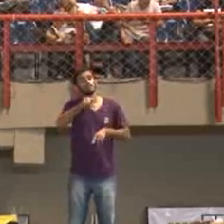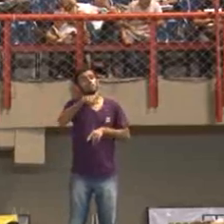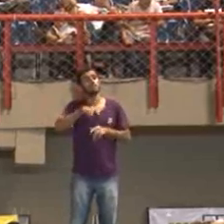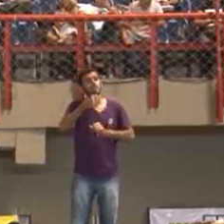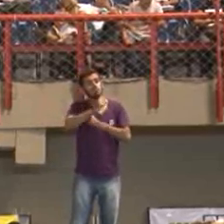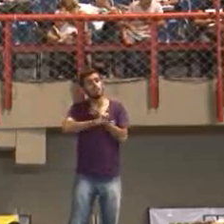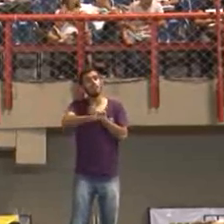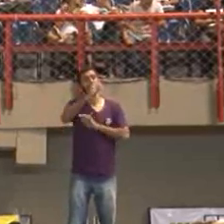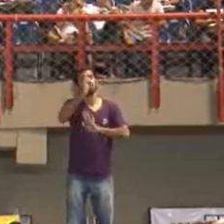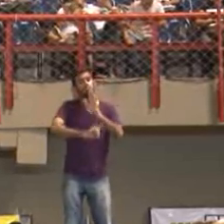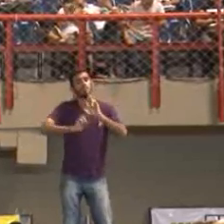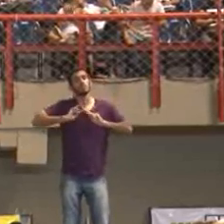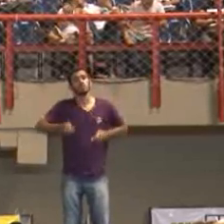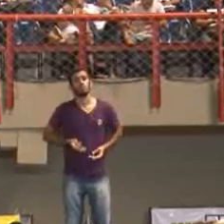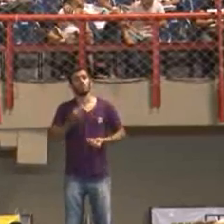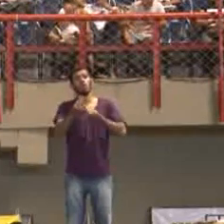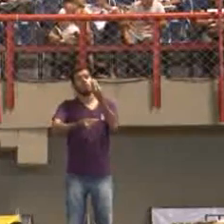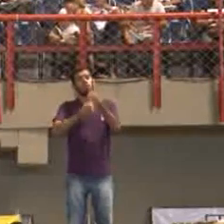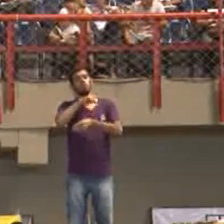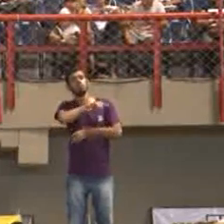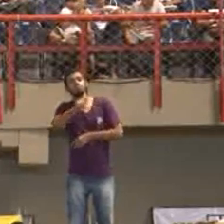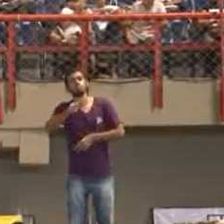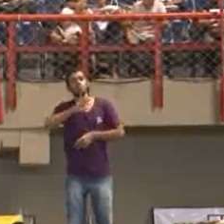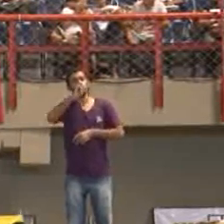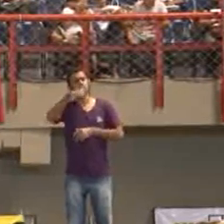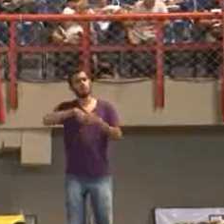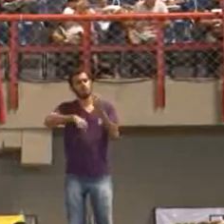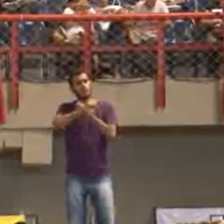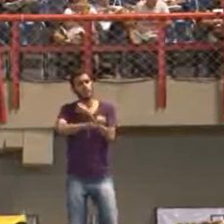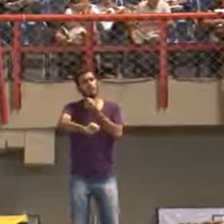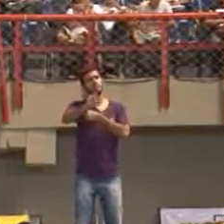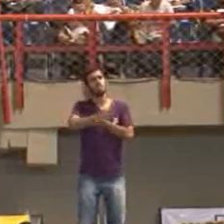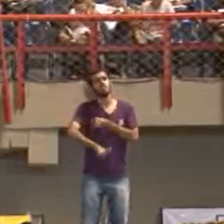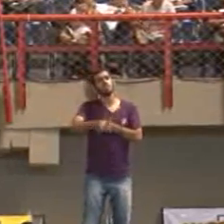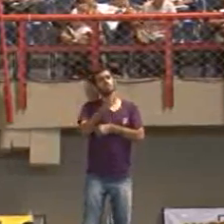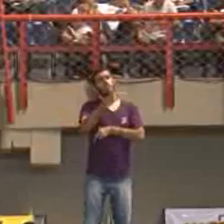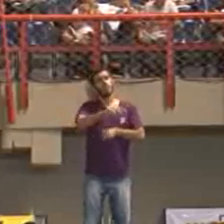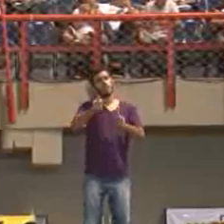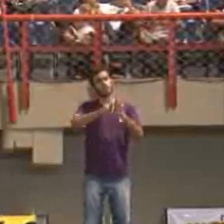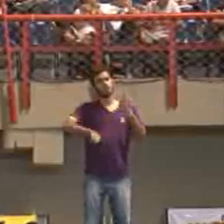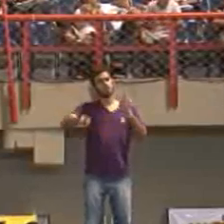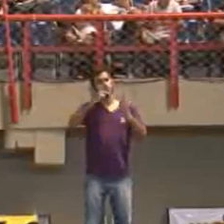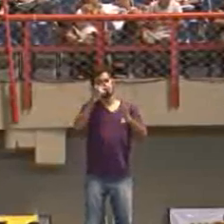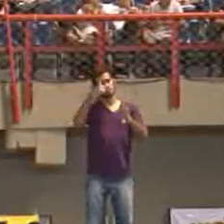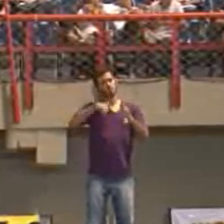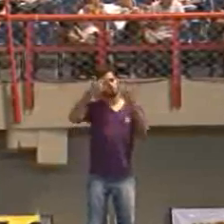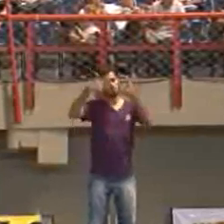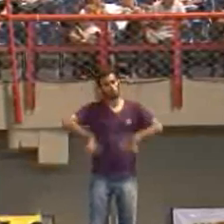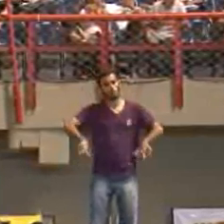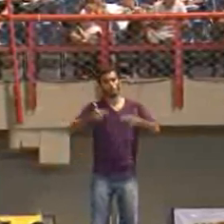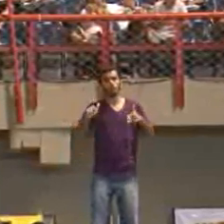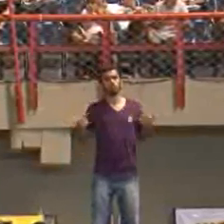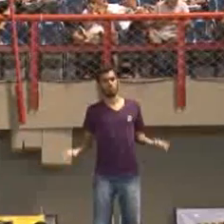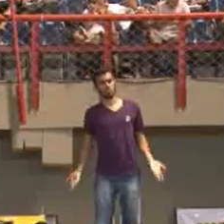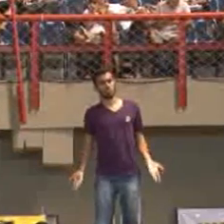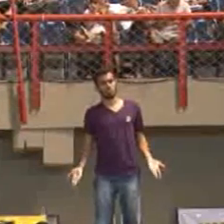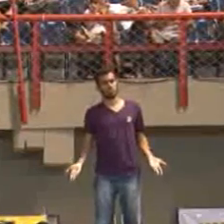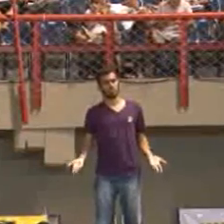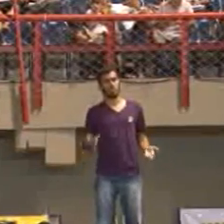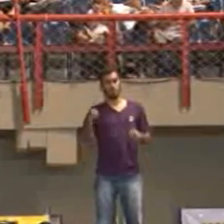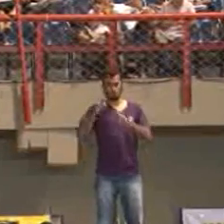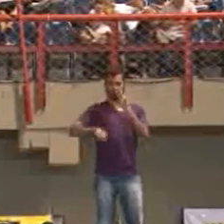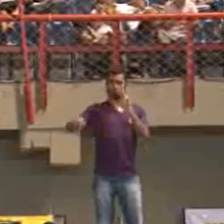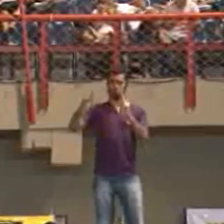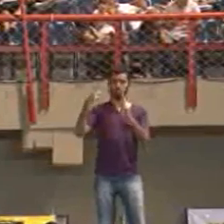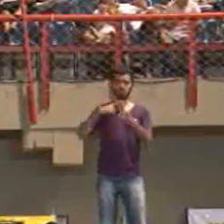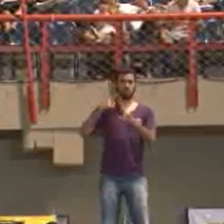humano, como é que você vai defender um direito humano a partir da religião? Se a religião tem as suas sutilezas. Nós